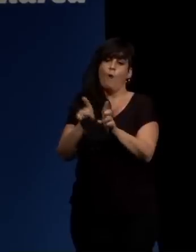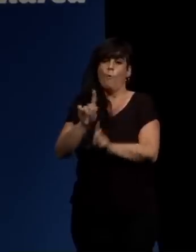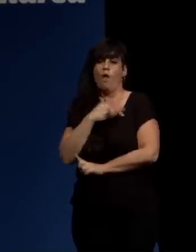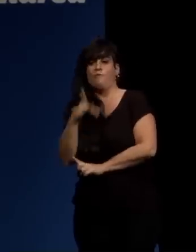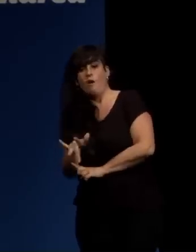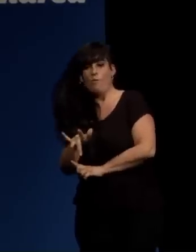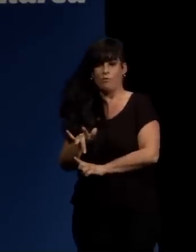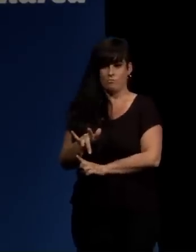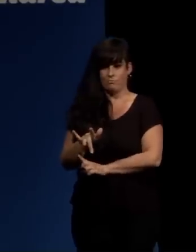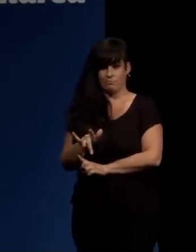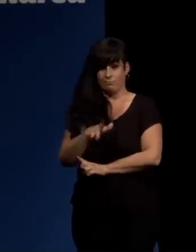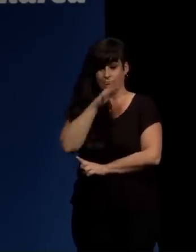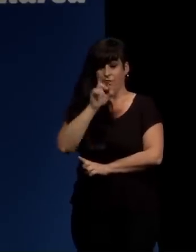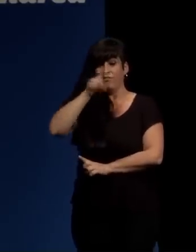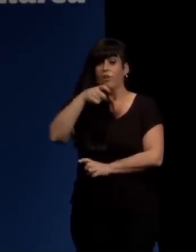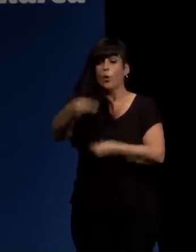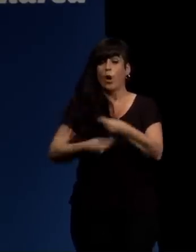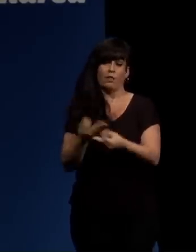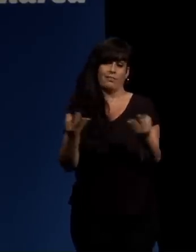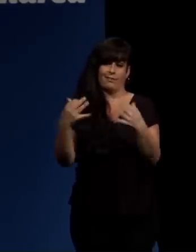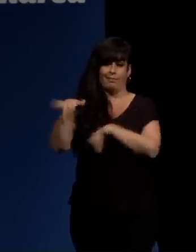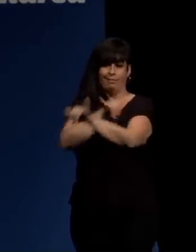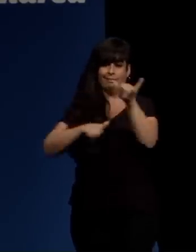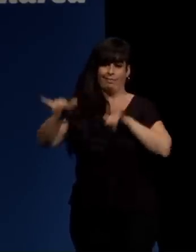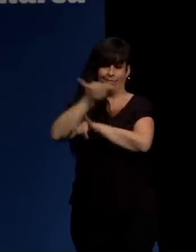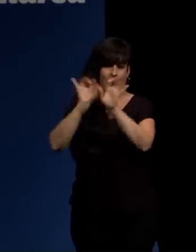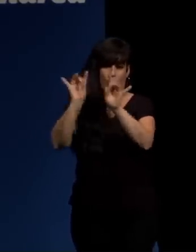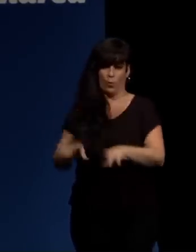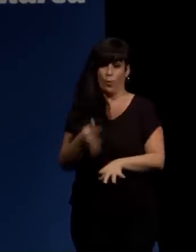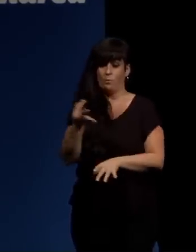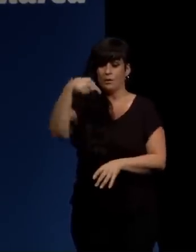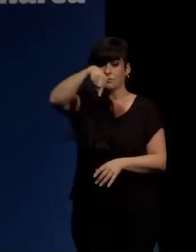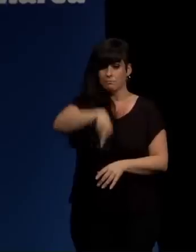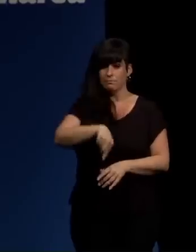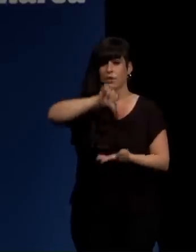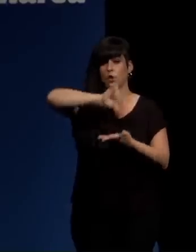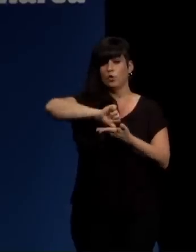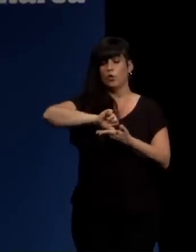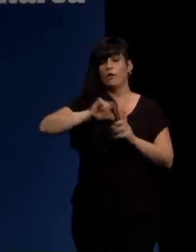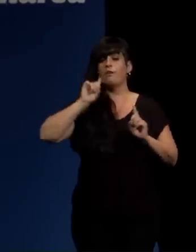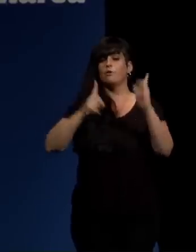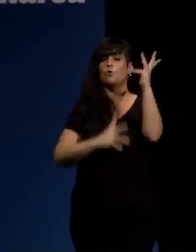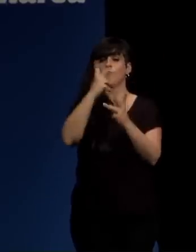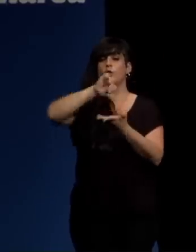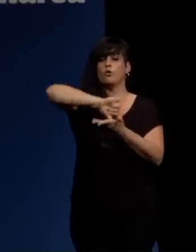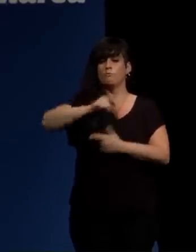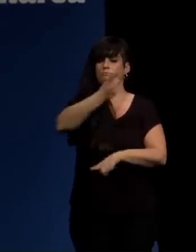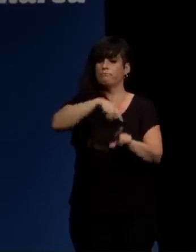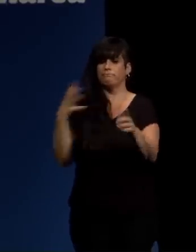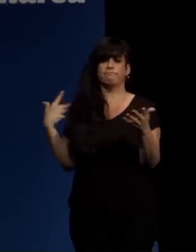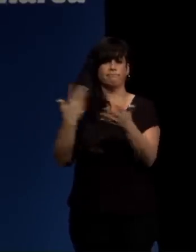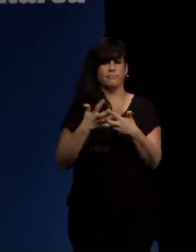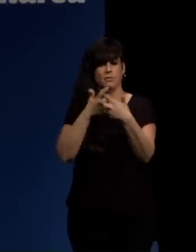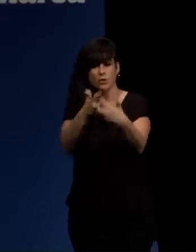un títere desas multinacionais e tamén nesta cidade en especial da Administración Central. Canto tempo levamos loitando